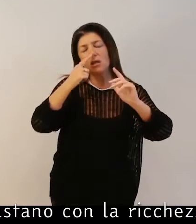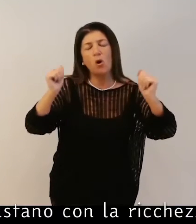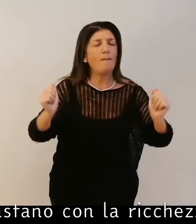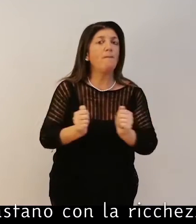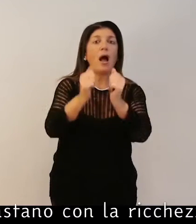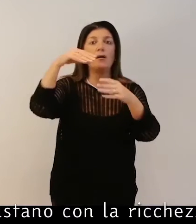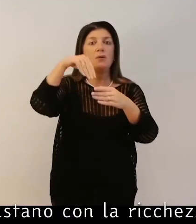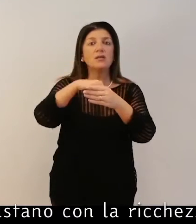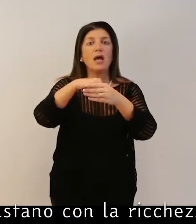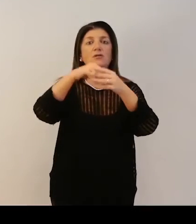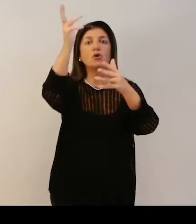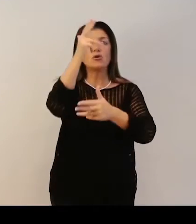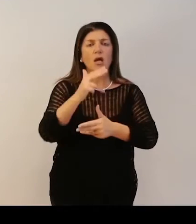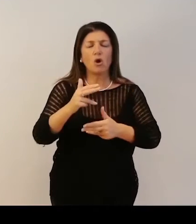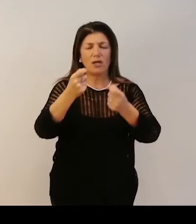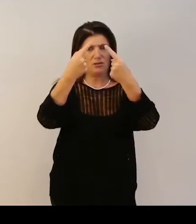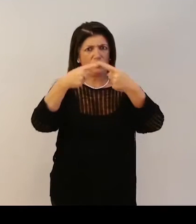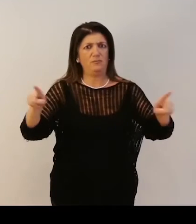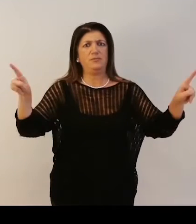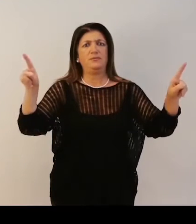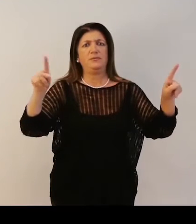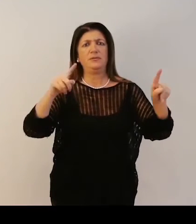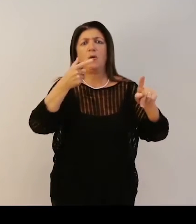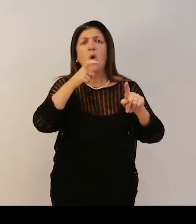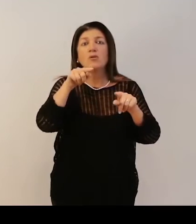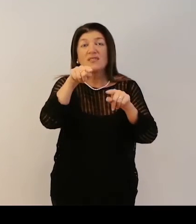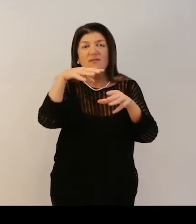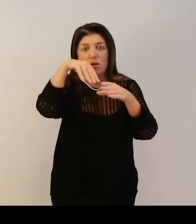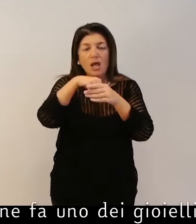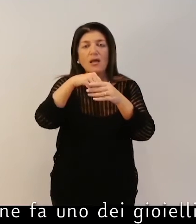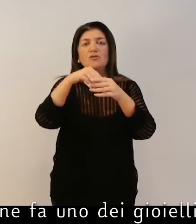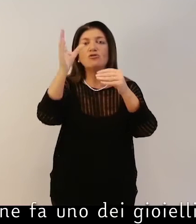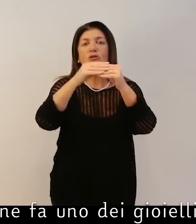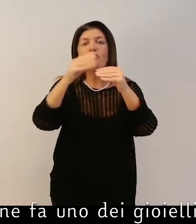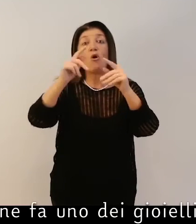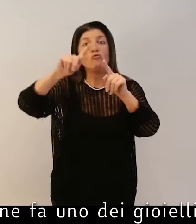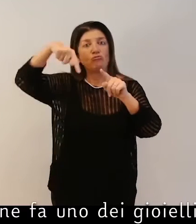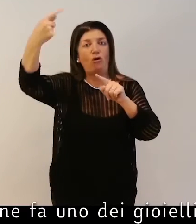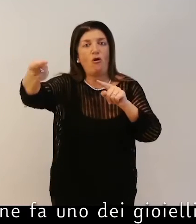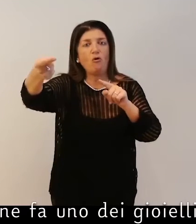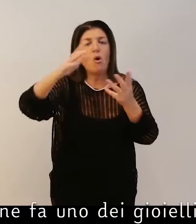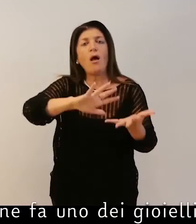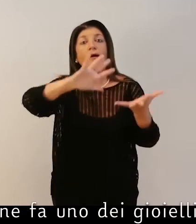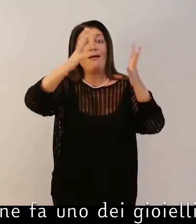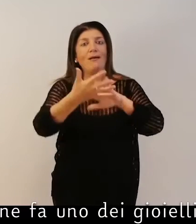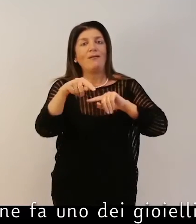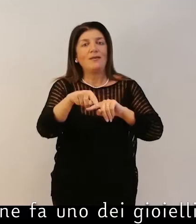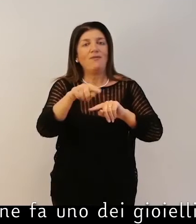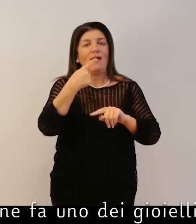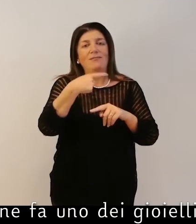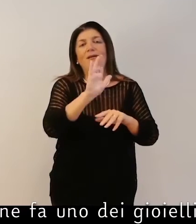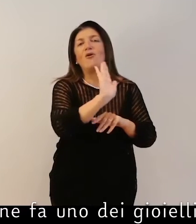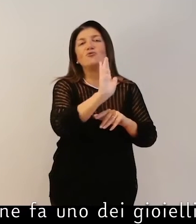decorativa dell'interno, realizzata in tempi successivi, che ne fa uno dei gioielli del